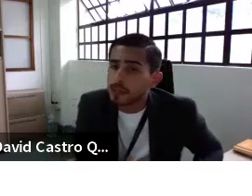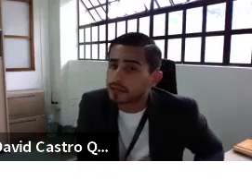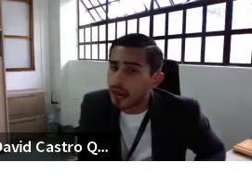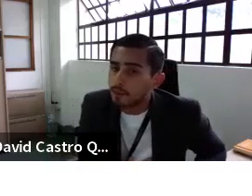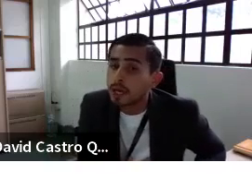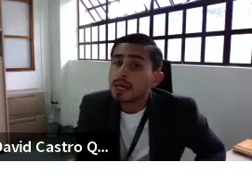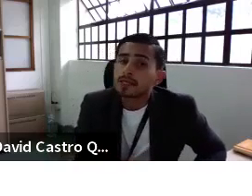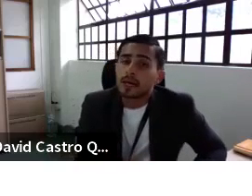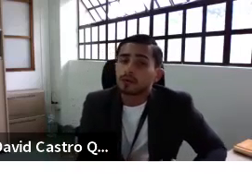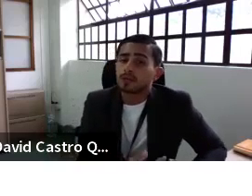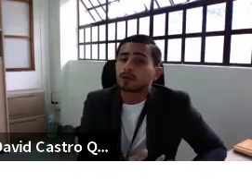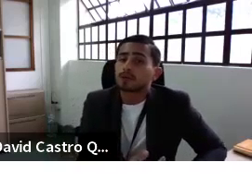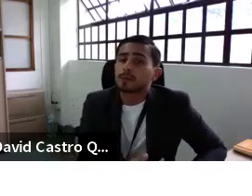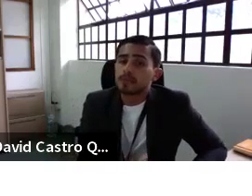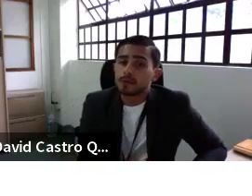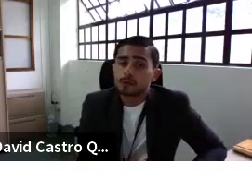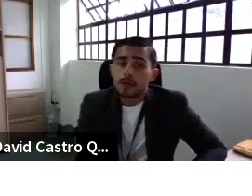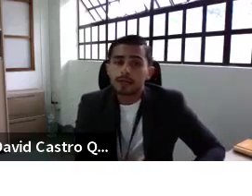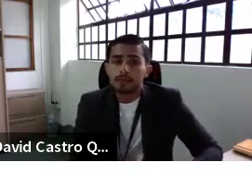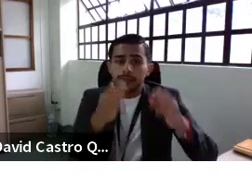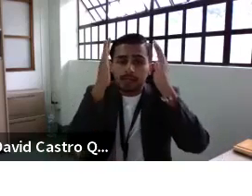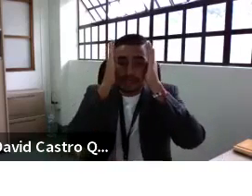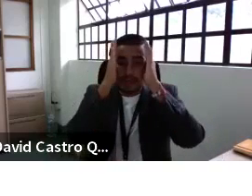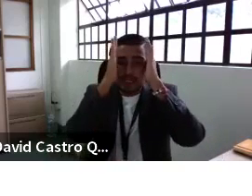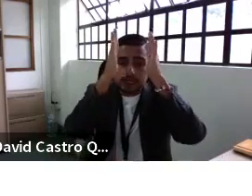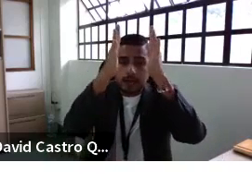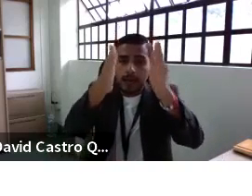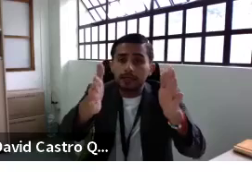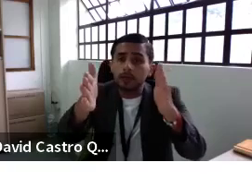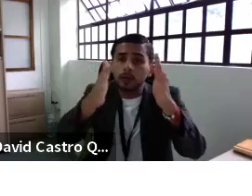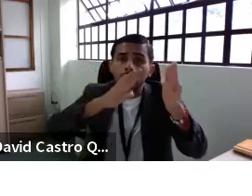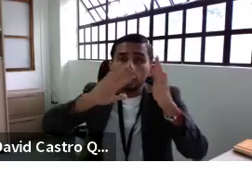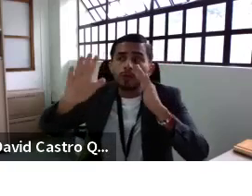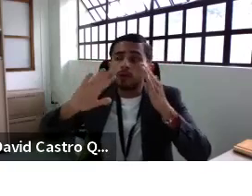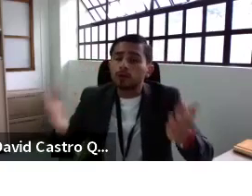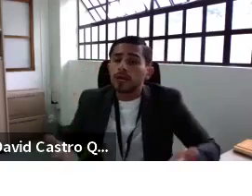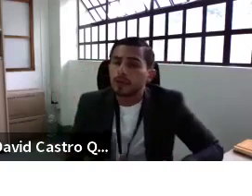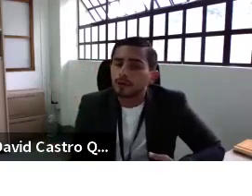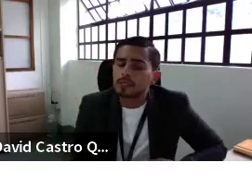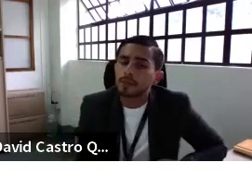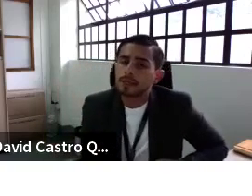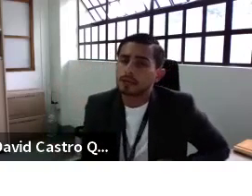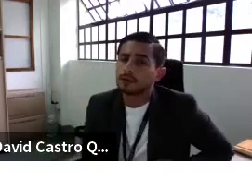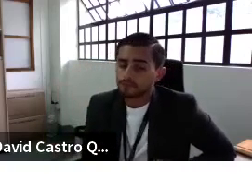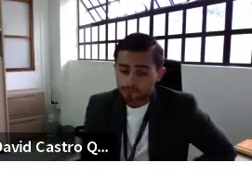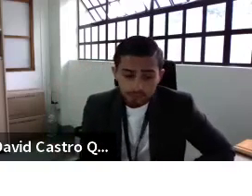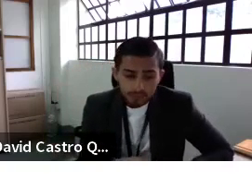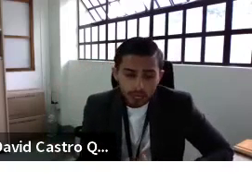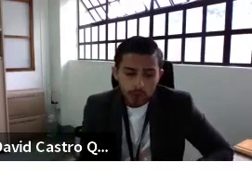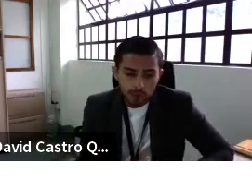planteamos y sean unos actores pasivos que siempre estén así y vayan hacia adelante y no noten y qué es lo que está pasando a unos